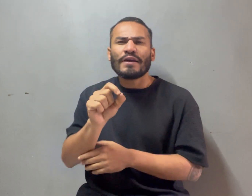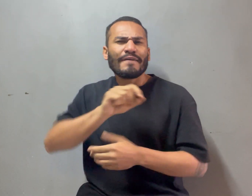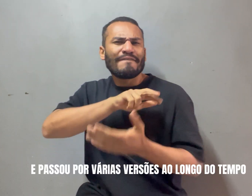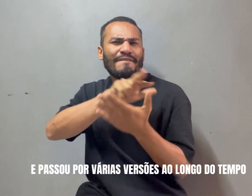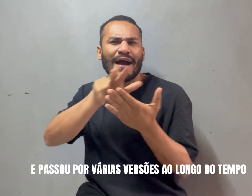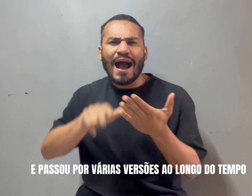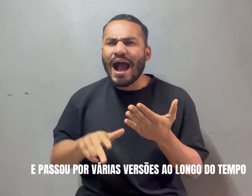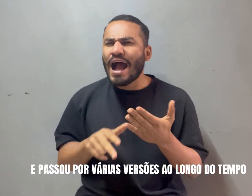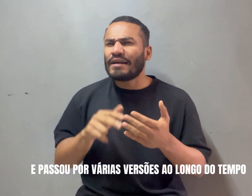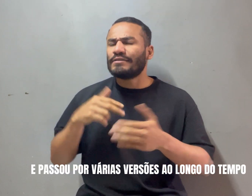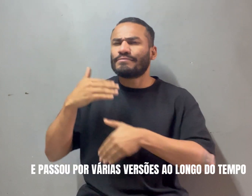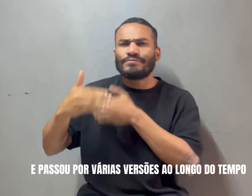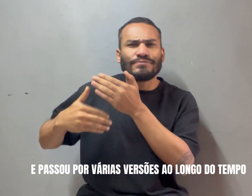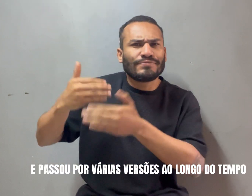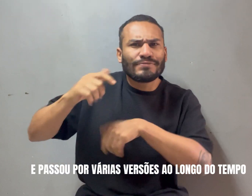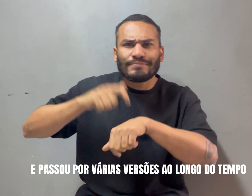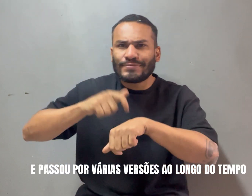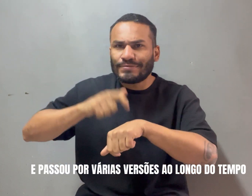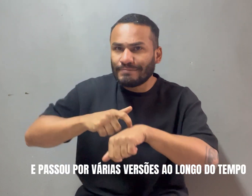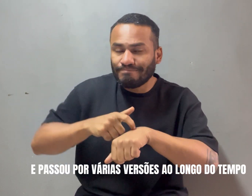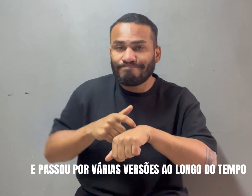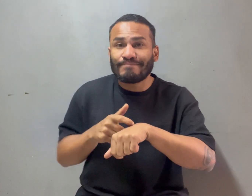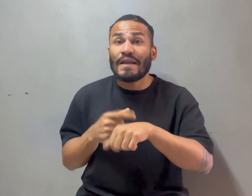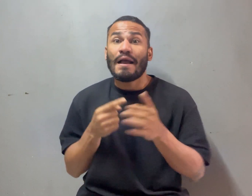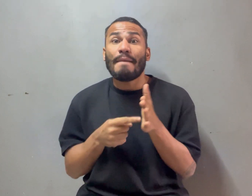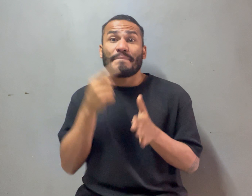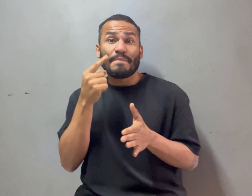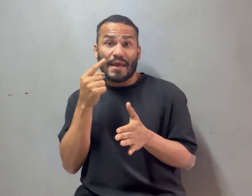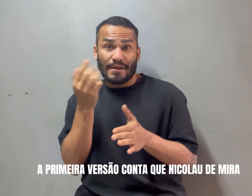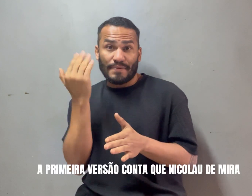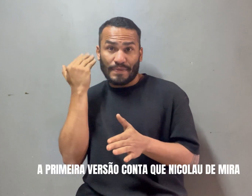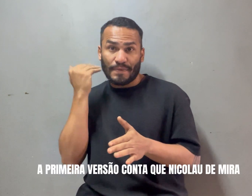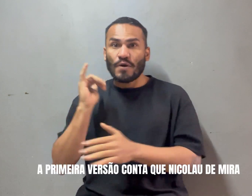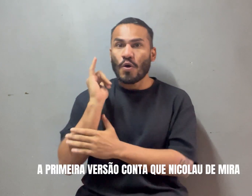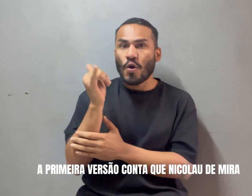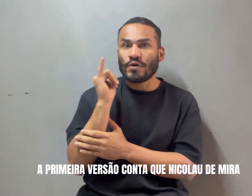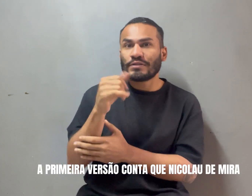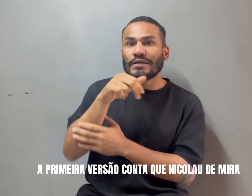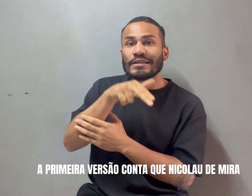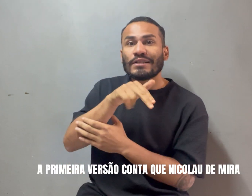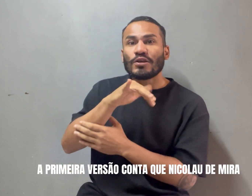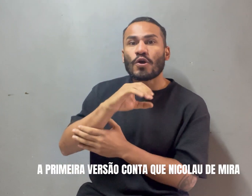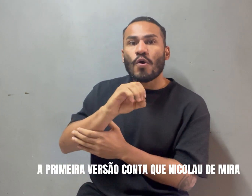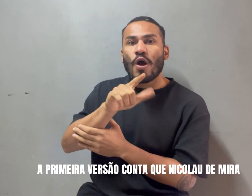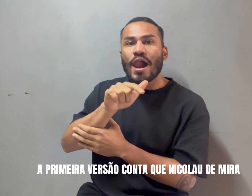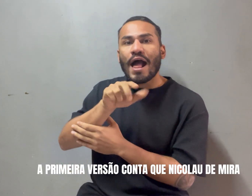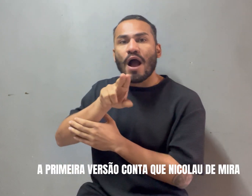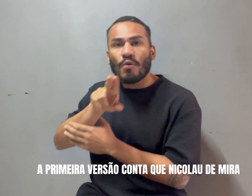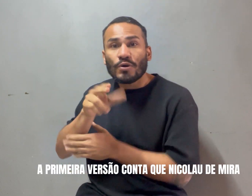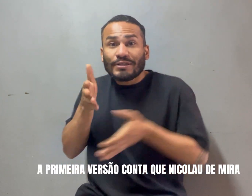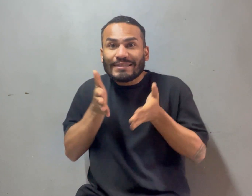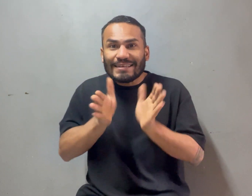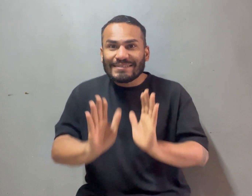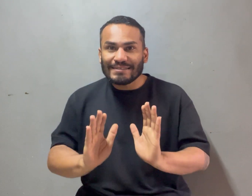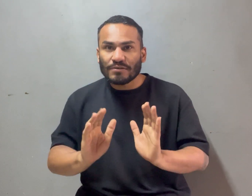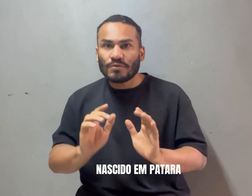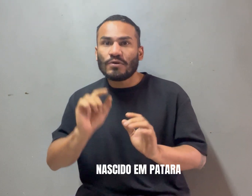e passou por várias versões ao longo do tempo. A primeira versão conta que Nicolau de Mira, nascido